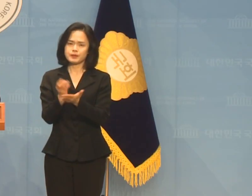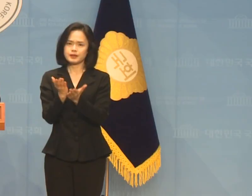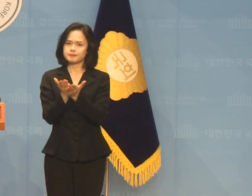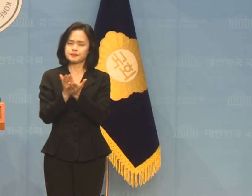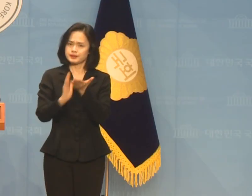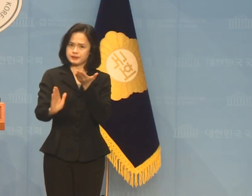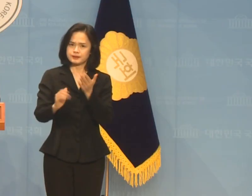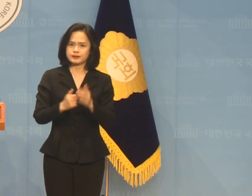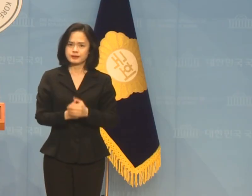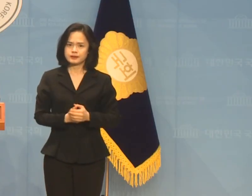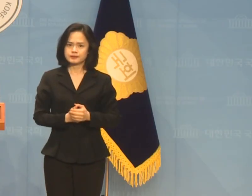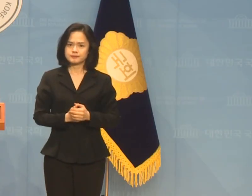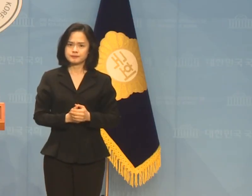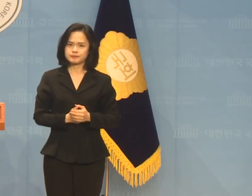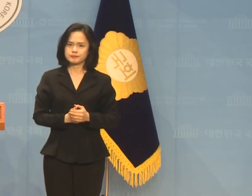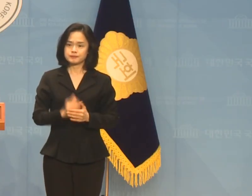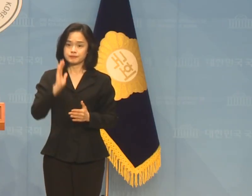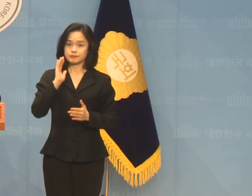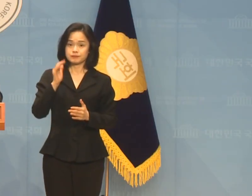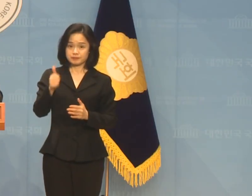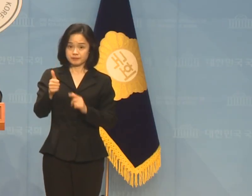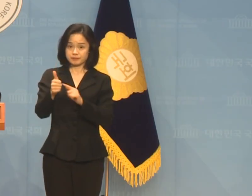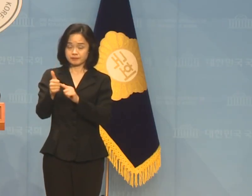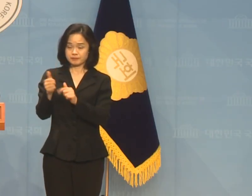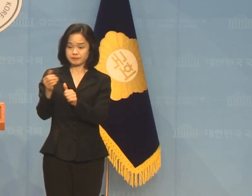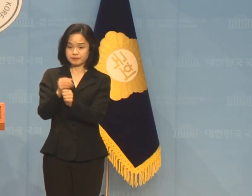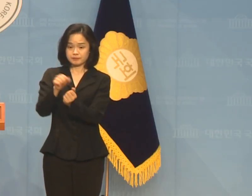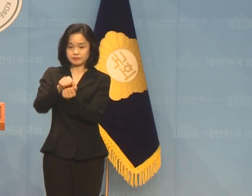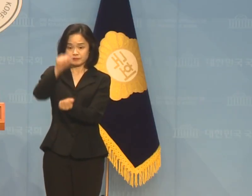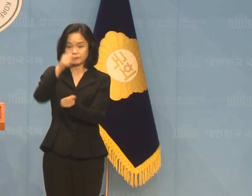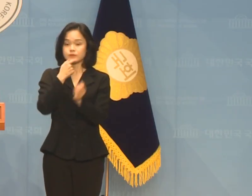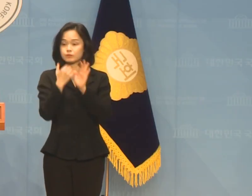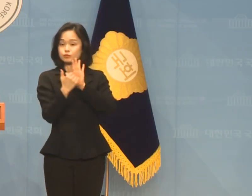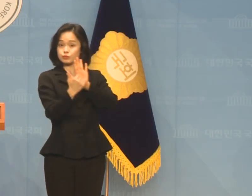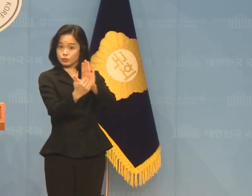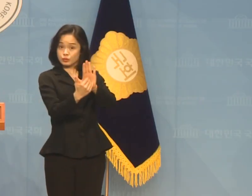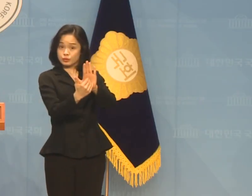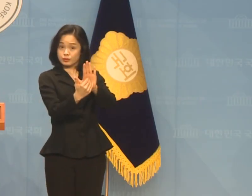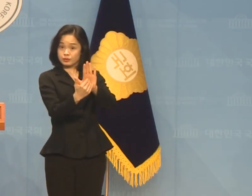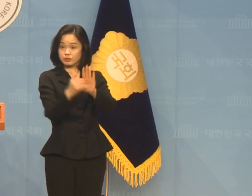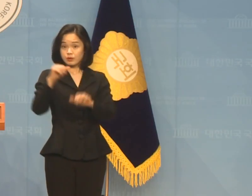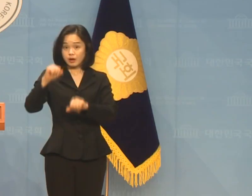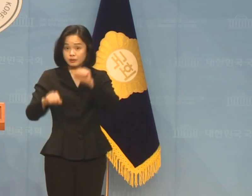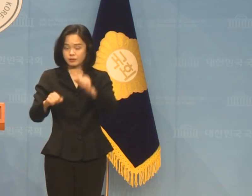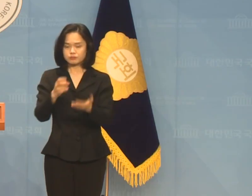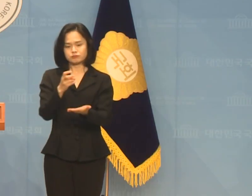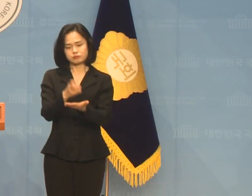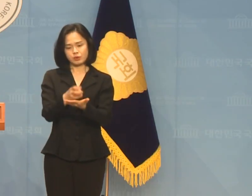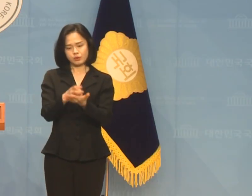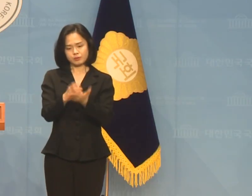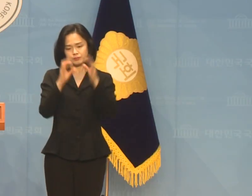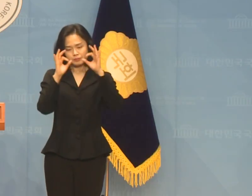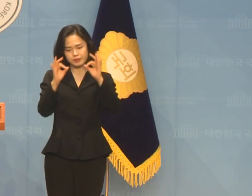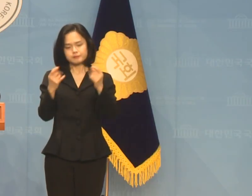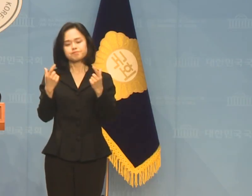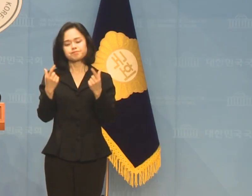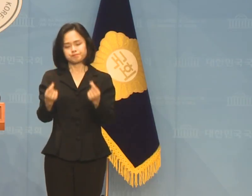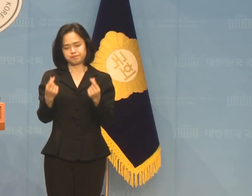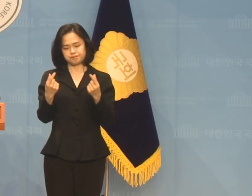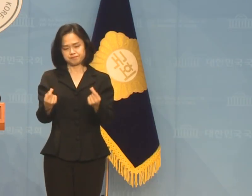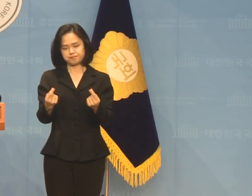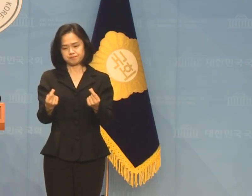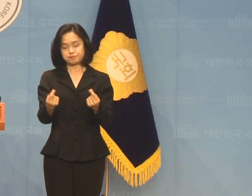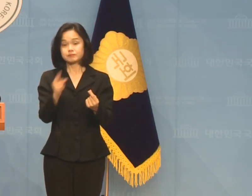영장 집행 불응이 법적으로 정당할 수 있다. 이렇게 밝혔습니다. 따라서